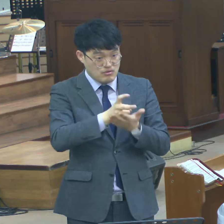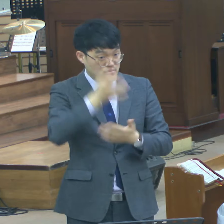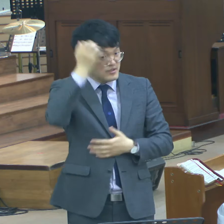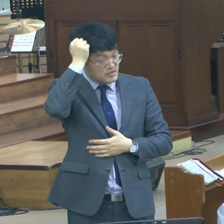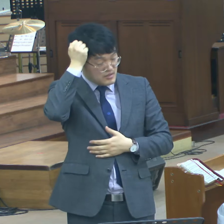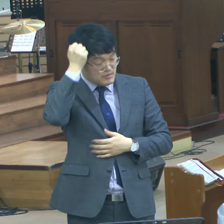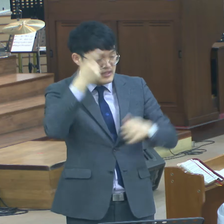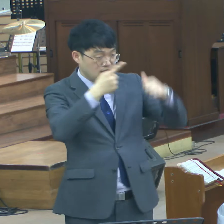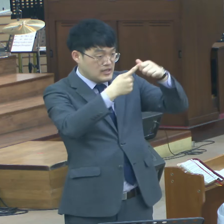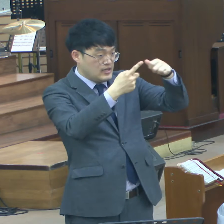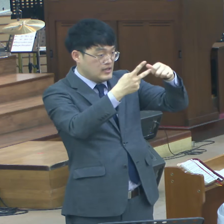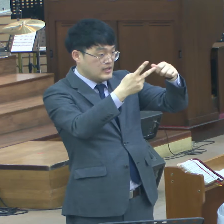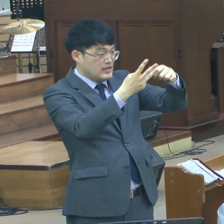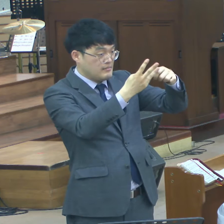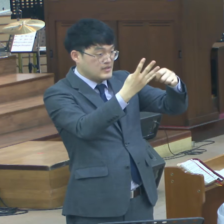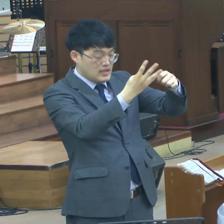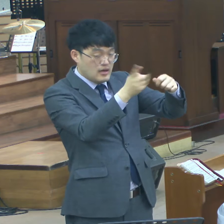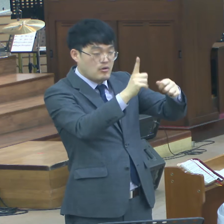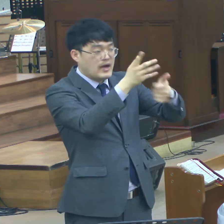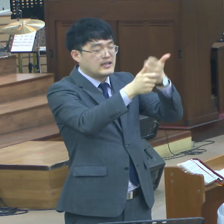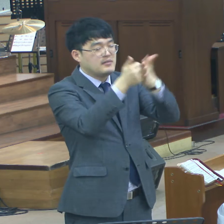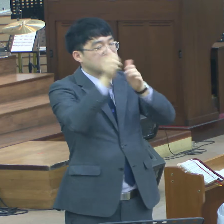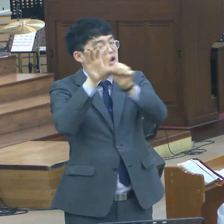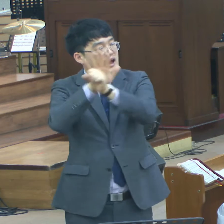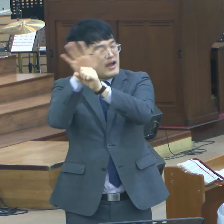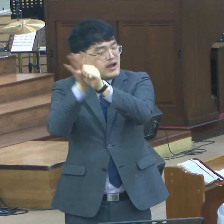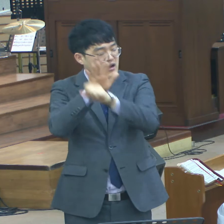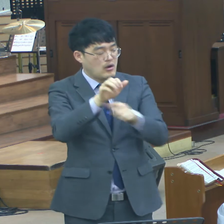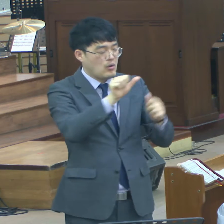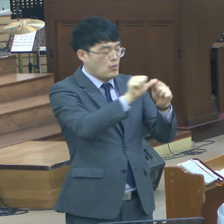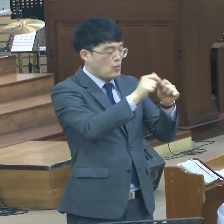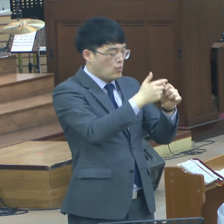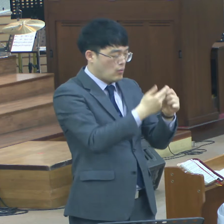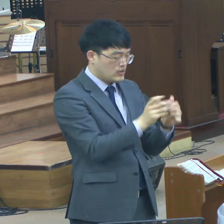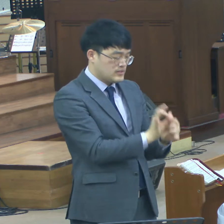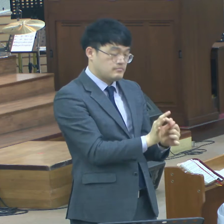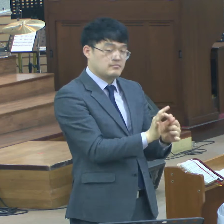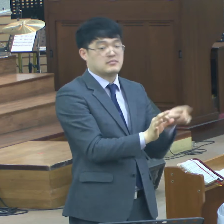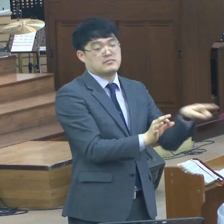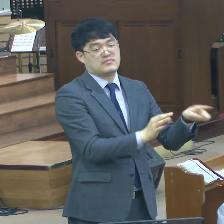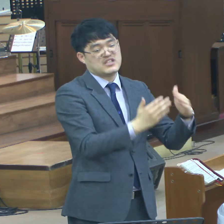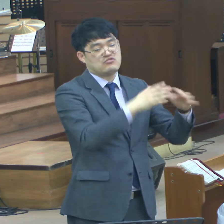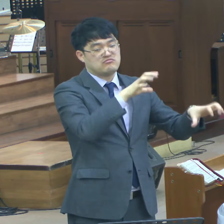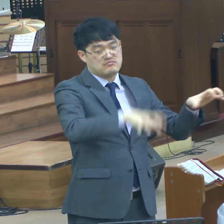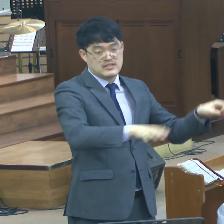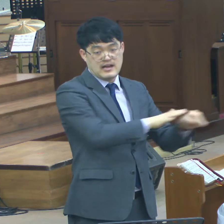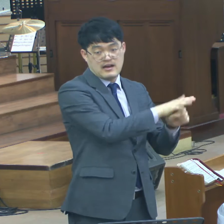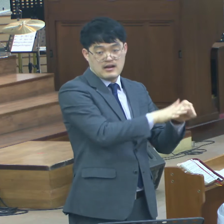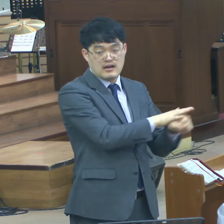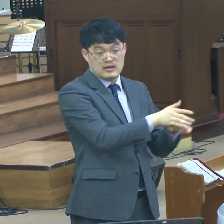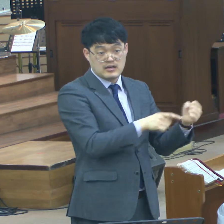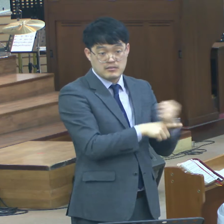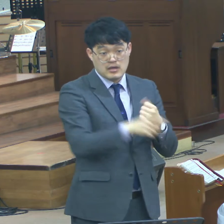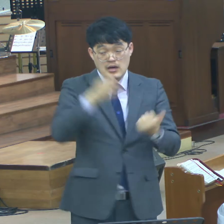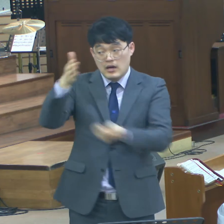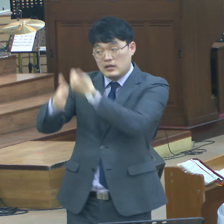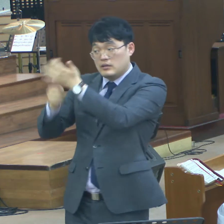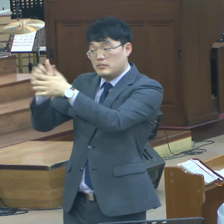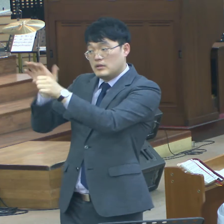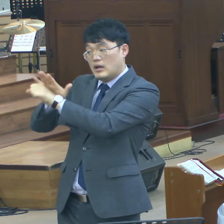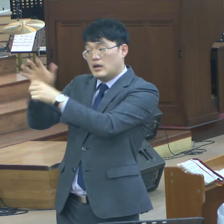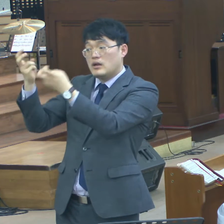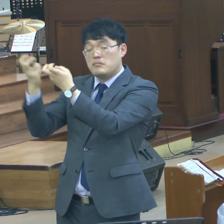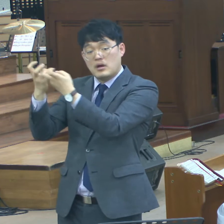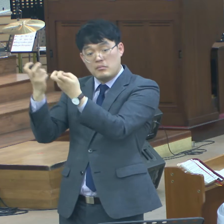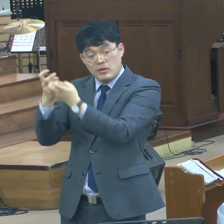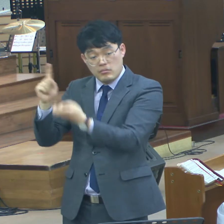4계명까지는 하나님 사랑하라. 5계명부터 10계명까지는 이웃을 사랑하라. 하나님 사랑 어떻게 하는가? 하나님은